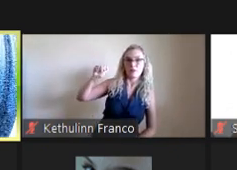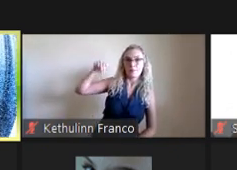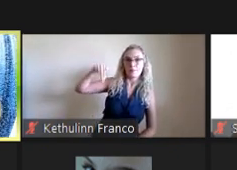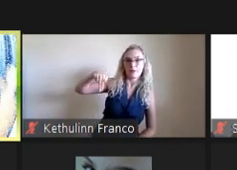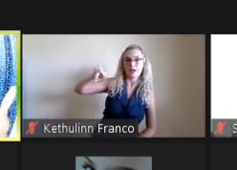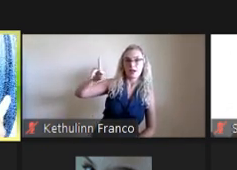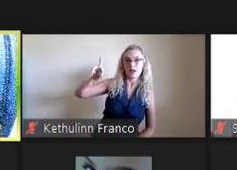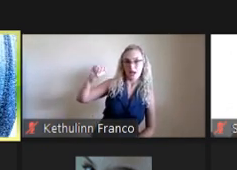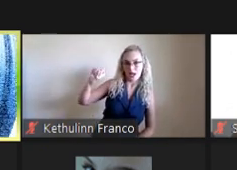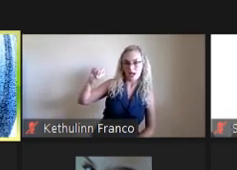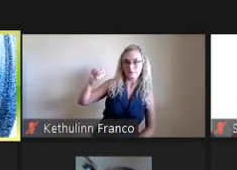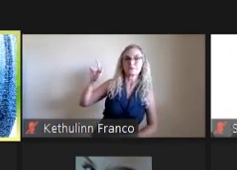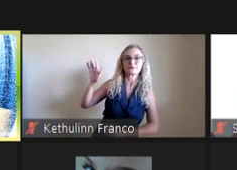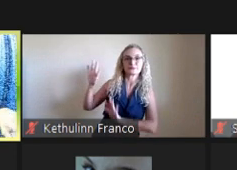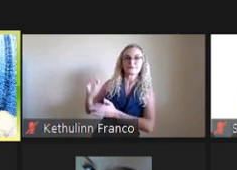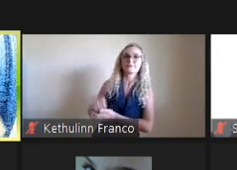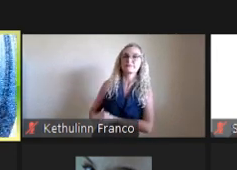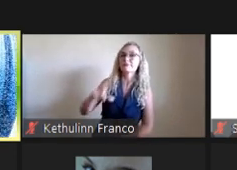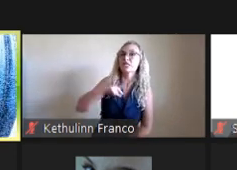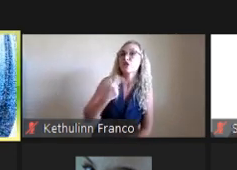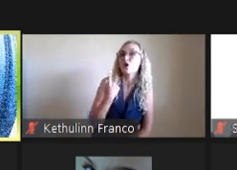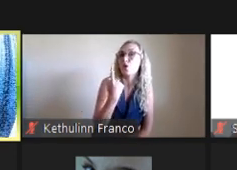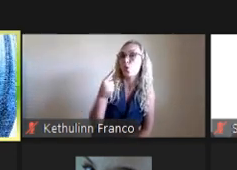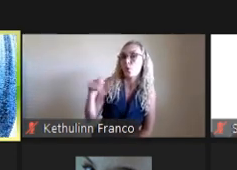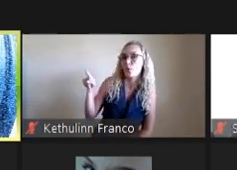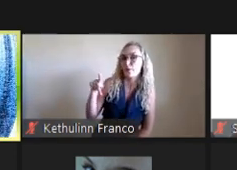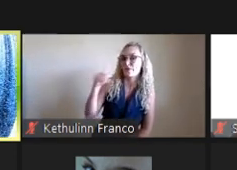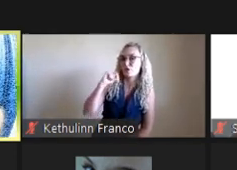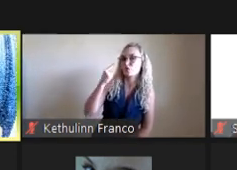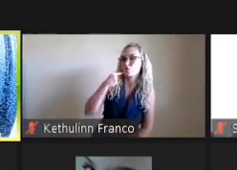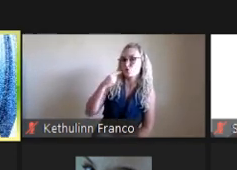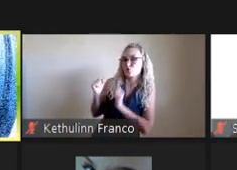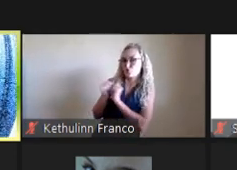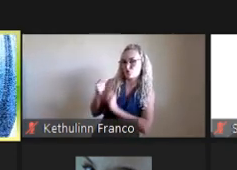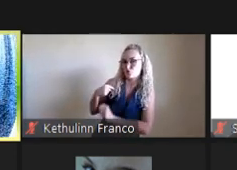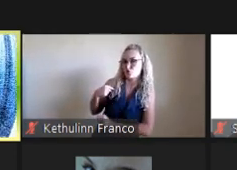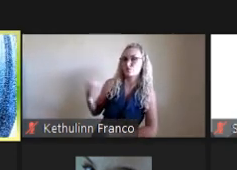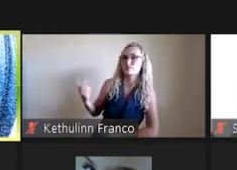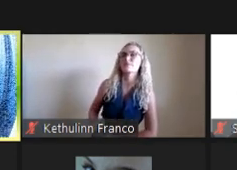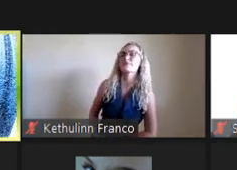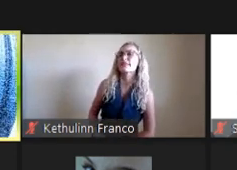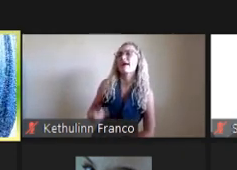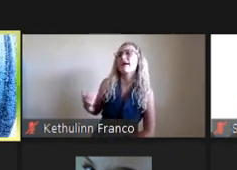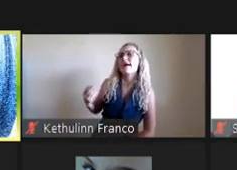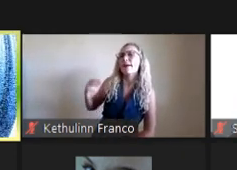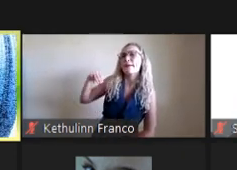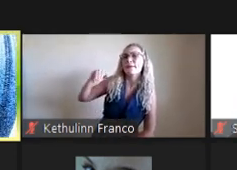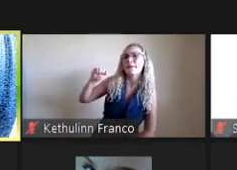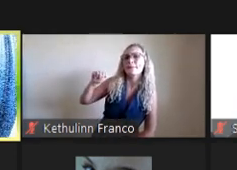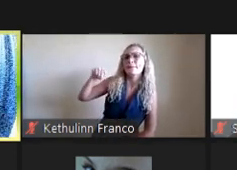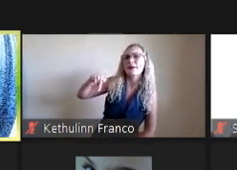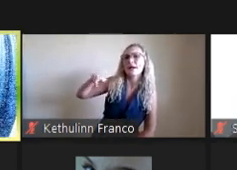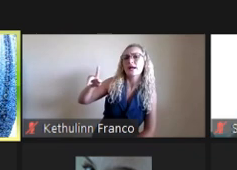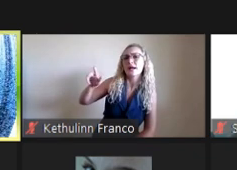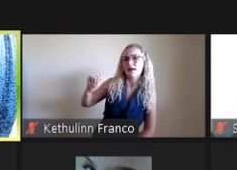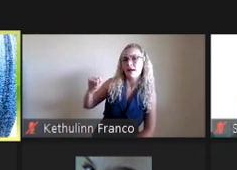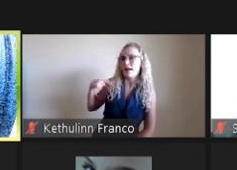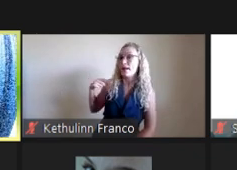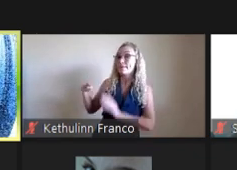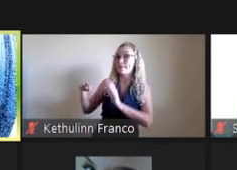e perguntou para os surdos que estavam ali qual é o significado daquela palavra. Aí